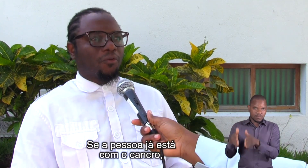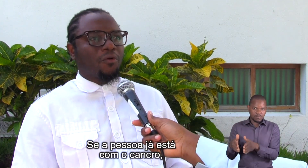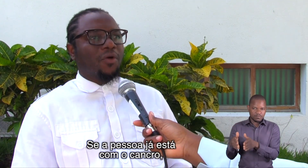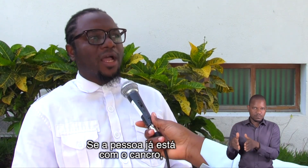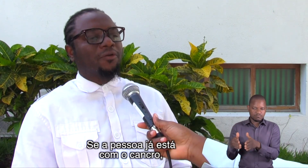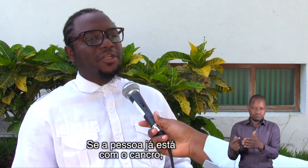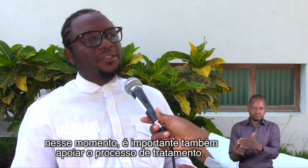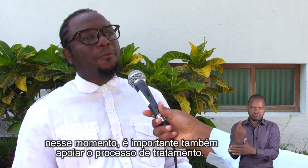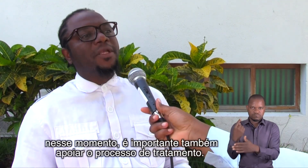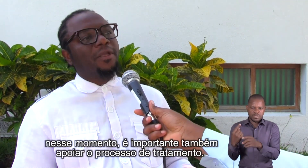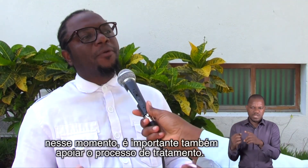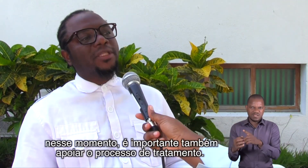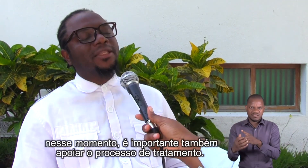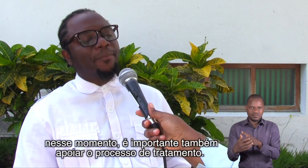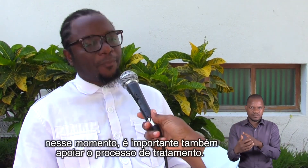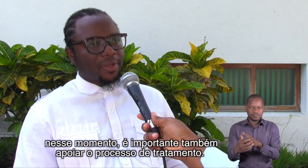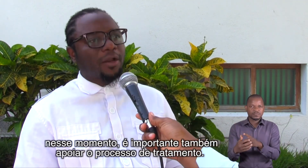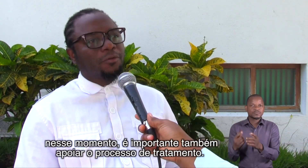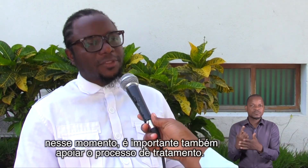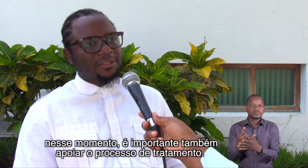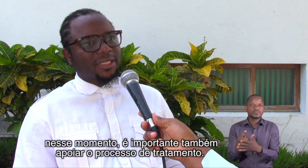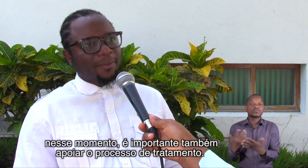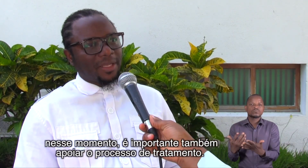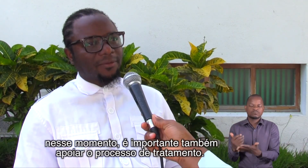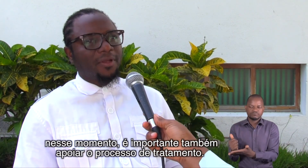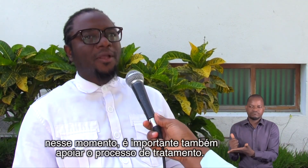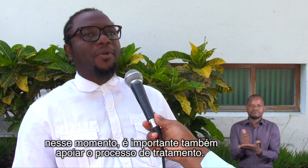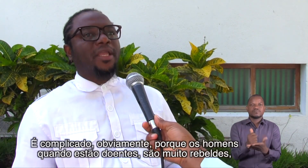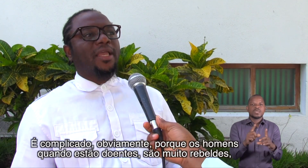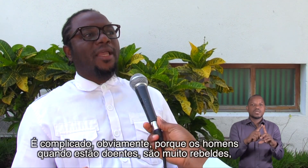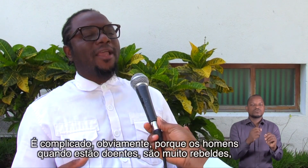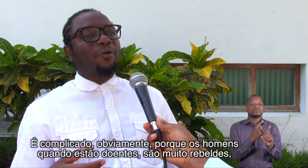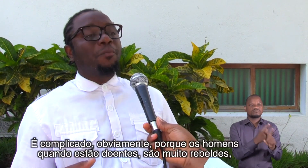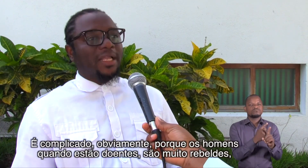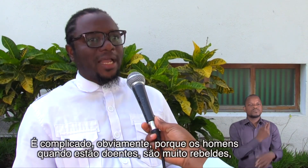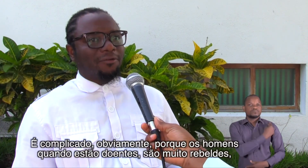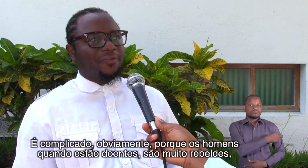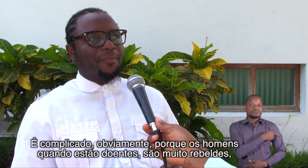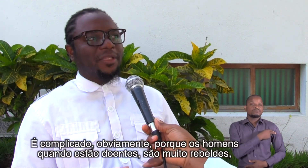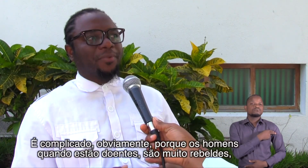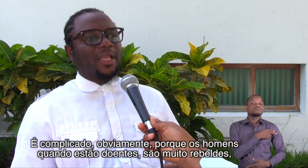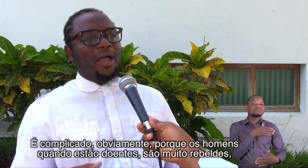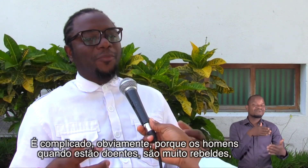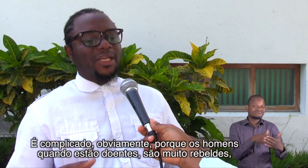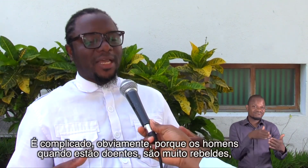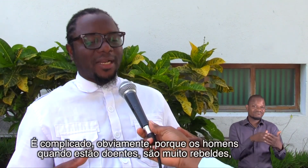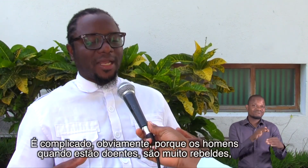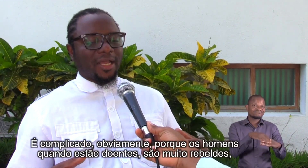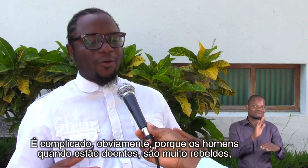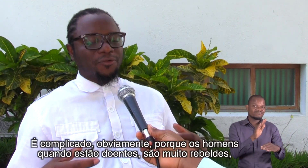o cancro, nesse momento é importante também apoiá-lo no processo de tratamento, porque é complicado, obviamente, porque há os